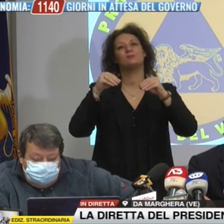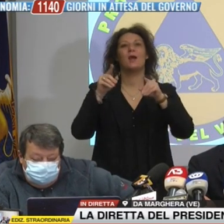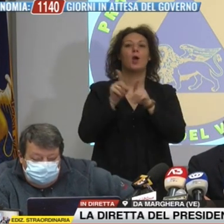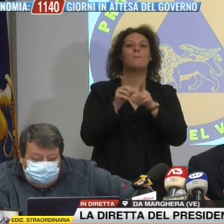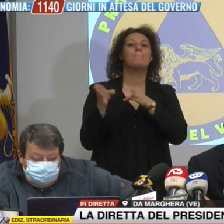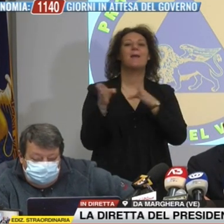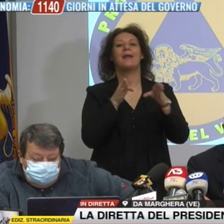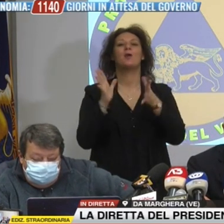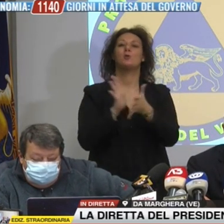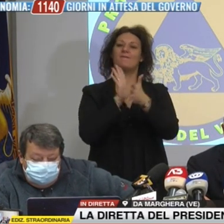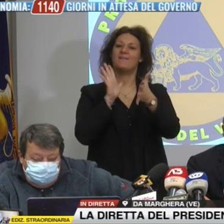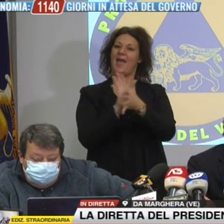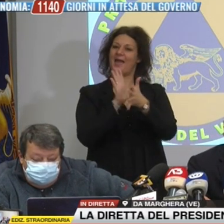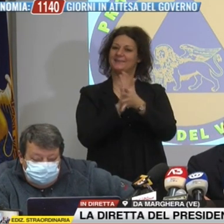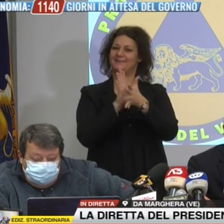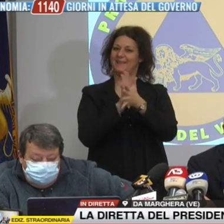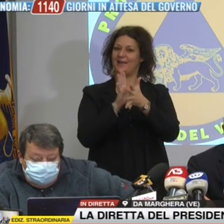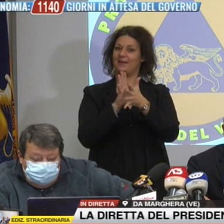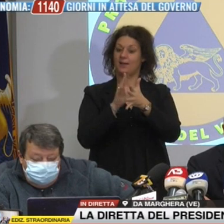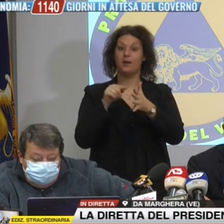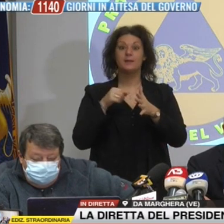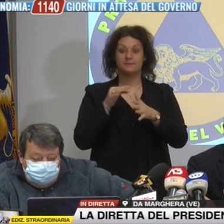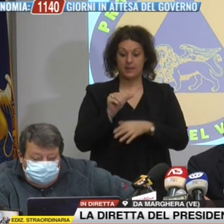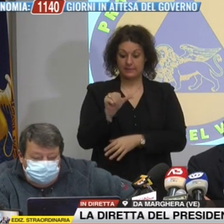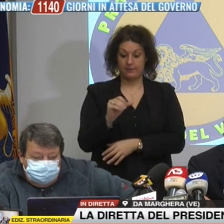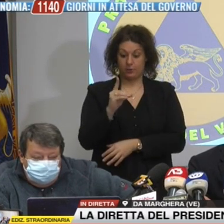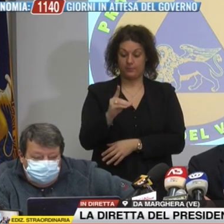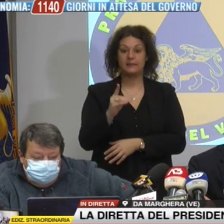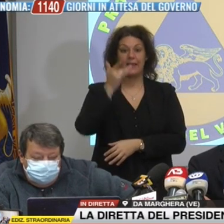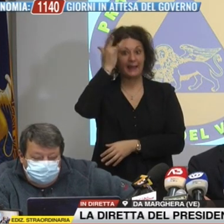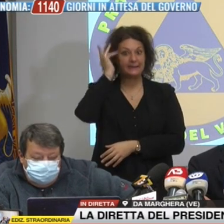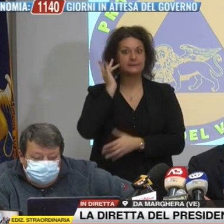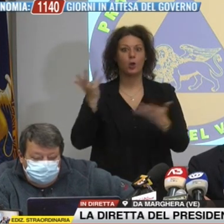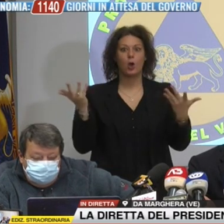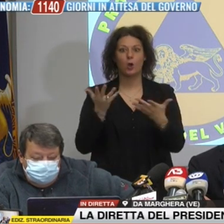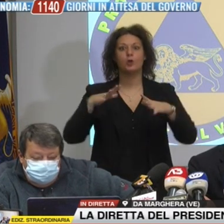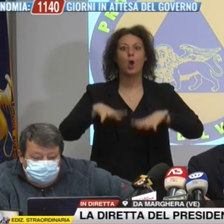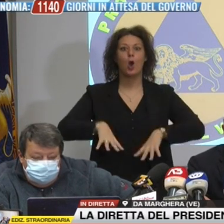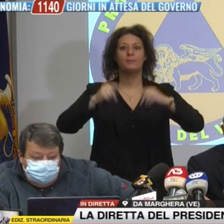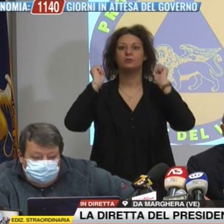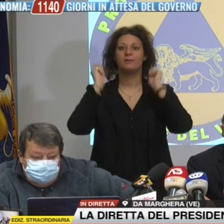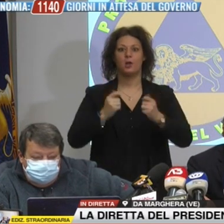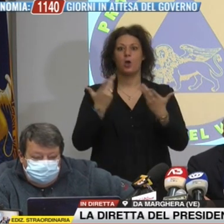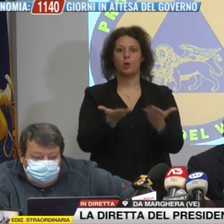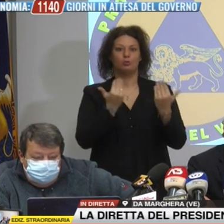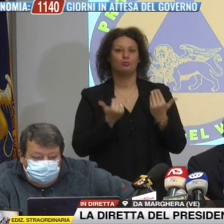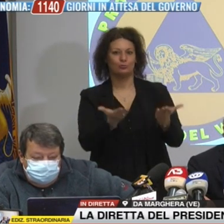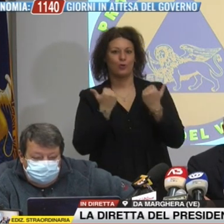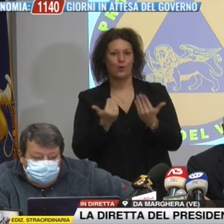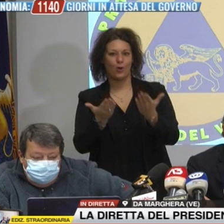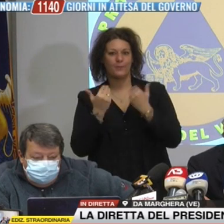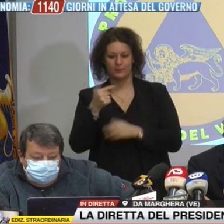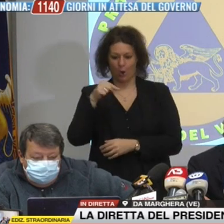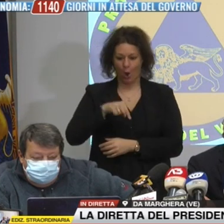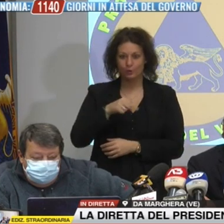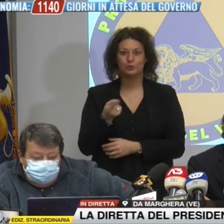strenne natalizie. È un weekend che rischia di diventare anche un weekend lungo dello shopping, perché c'è oggi, c'è domani,